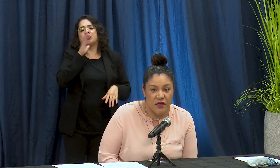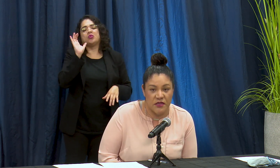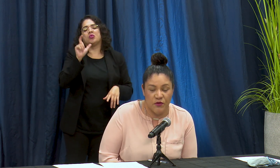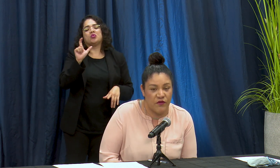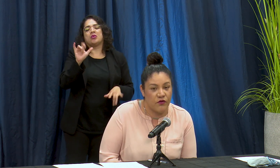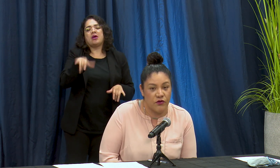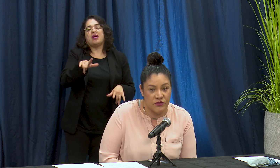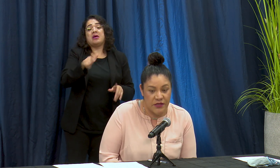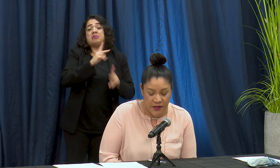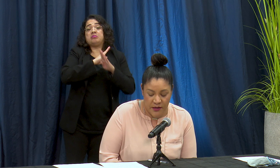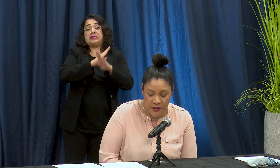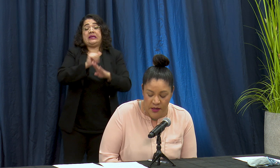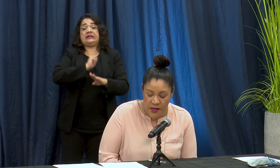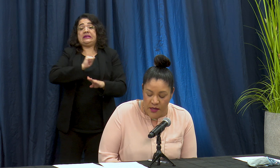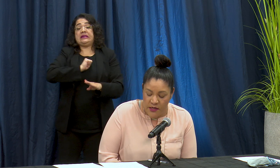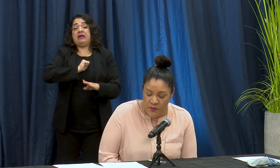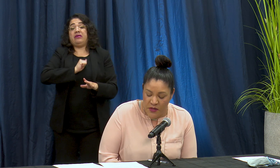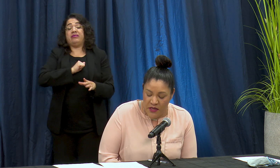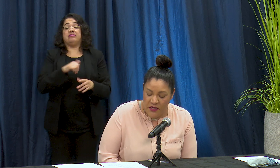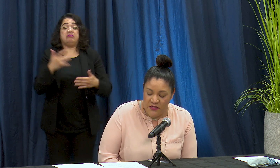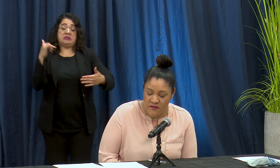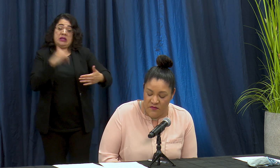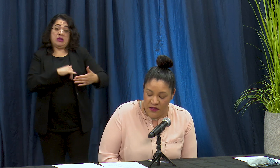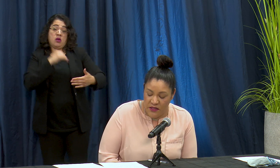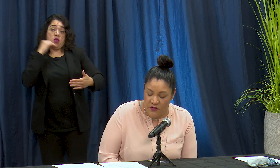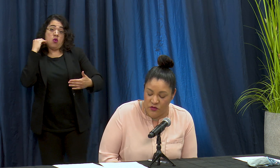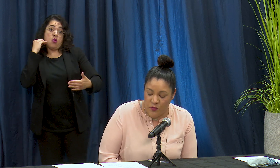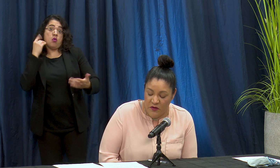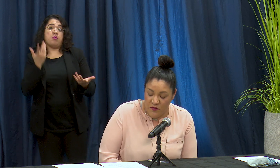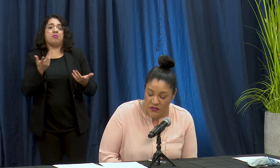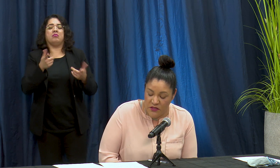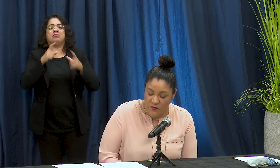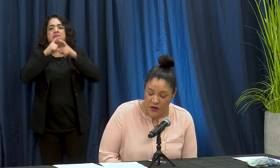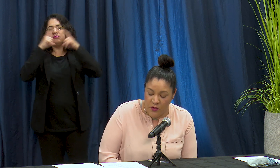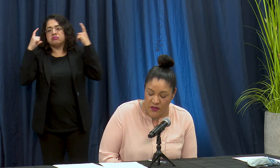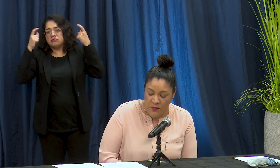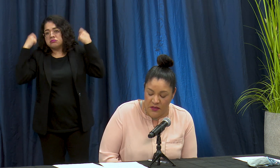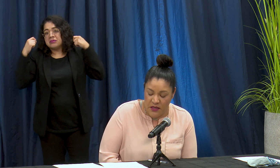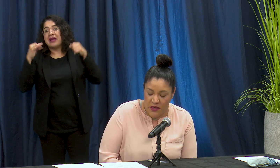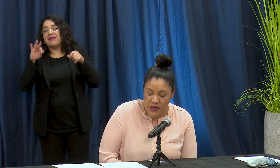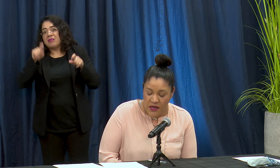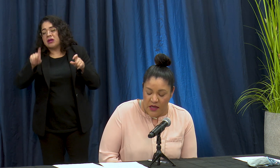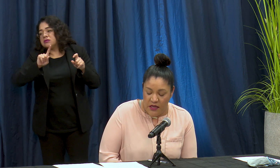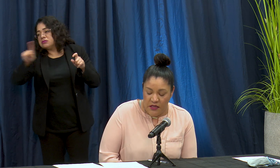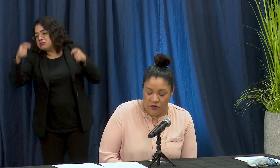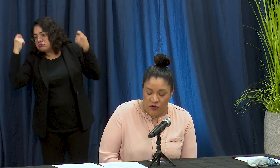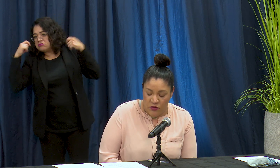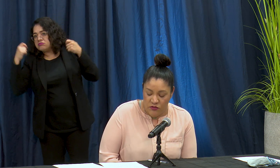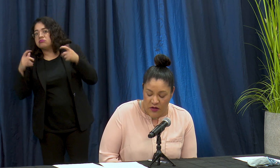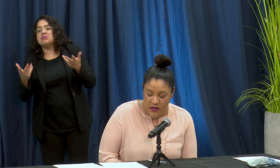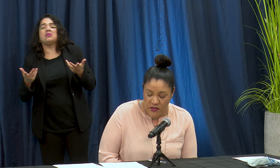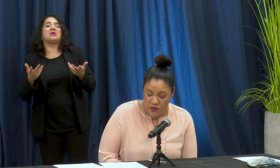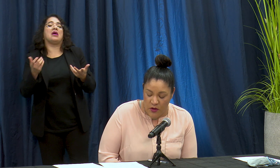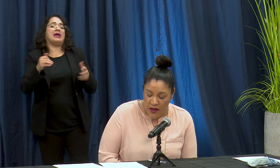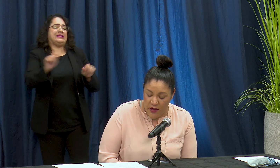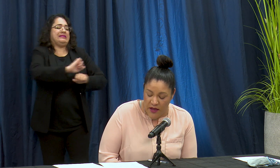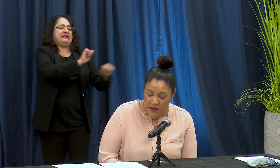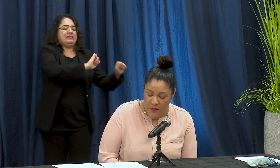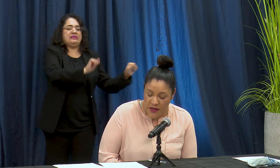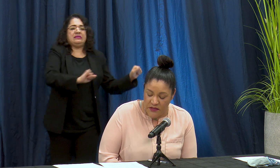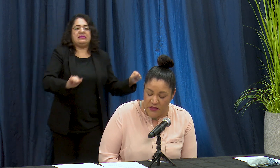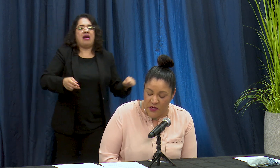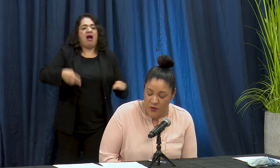salir de su casa, por favor, no salgan. Limpie y desinfecte las superficies frecuentemente y todos los lugares de su